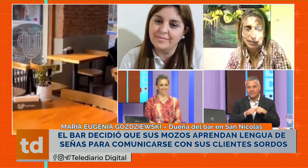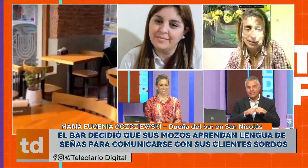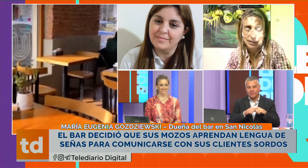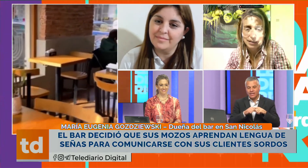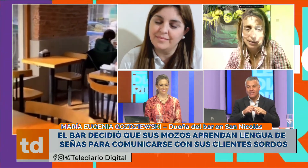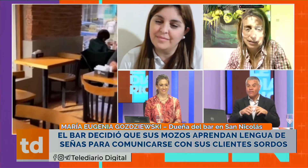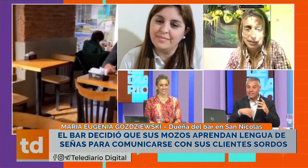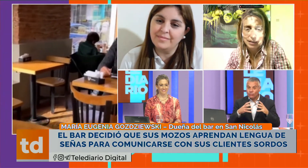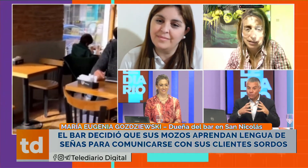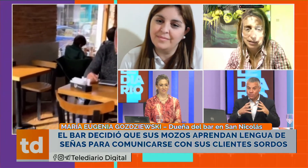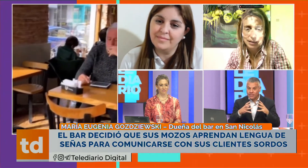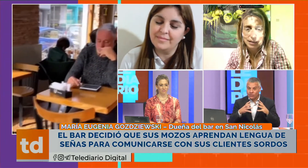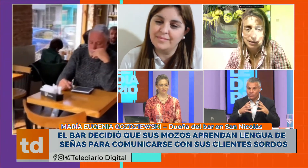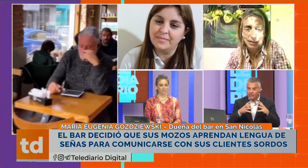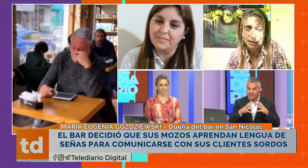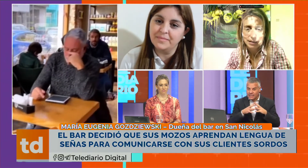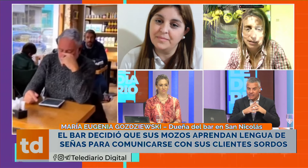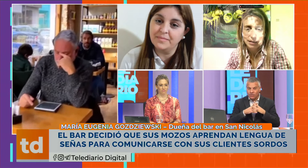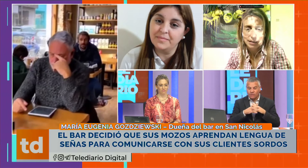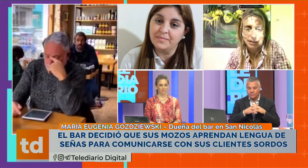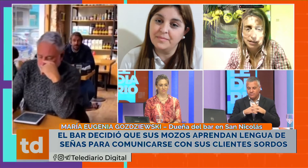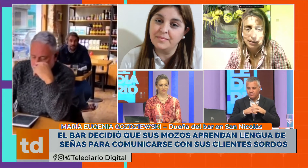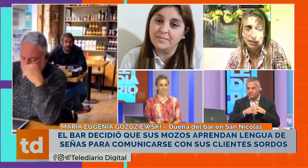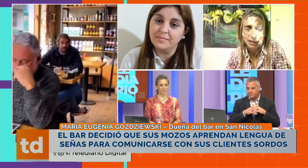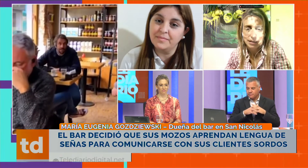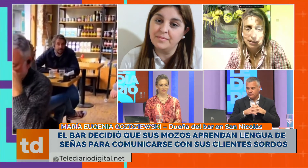parálisis cerebral. ¿Falta mucho por aprender todavía en ese sentido?